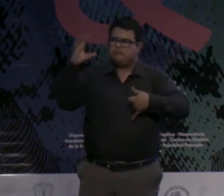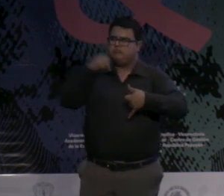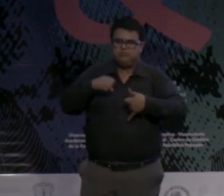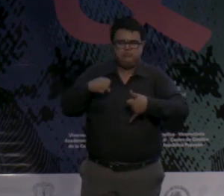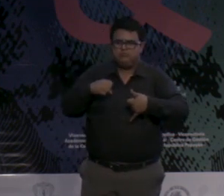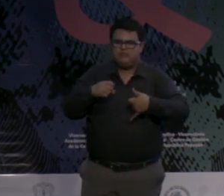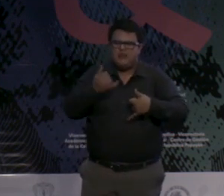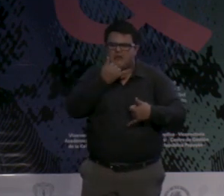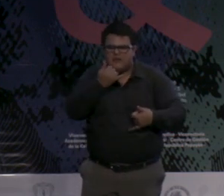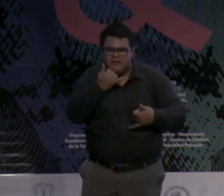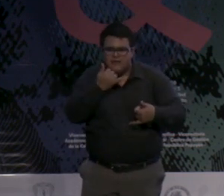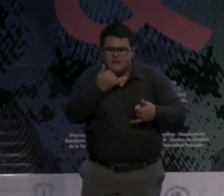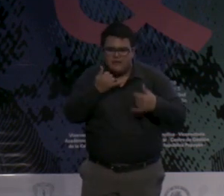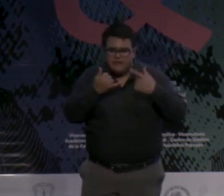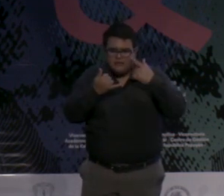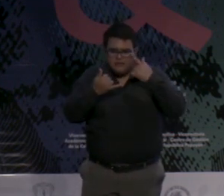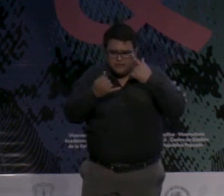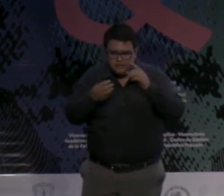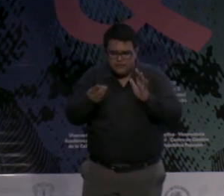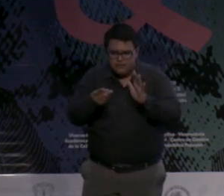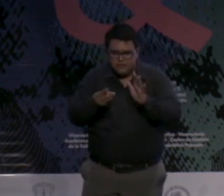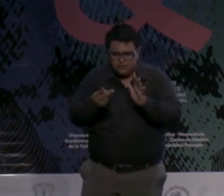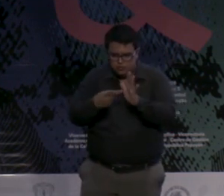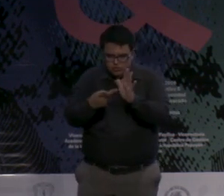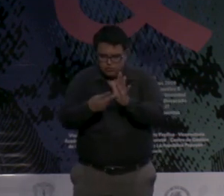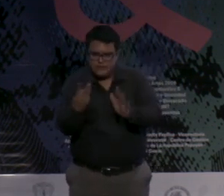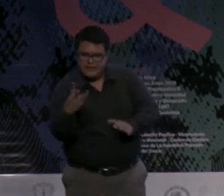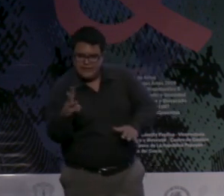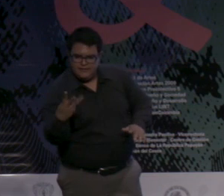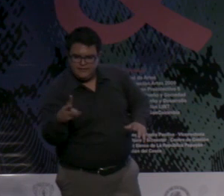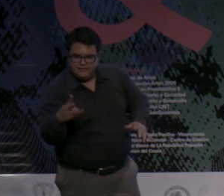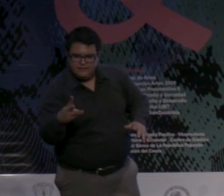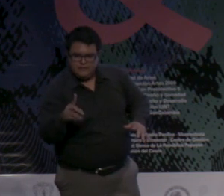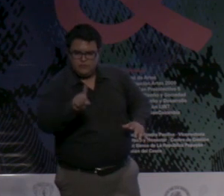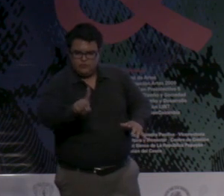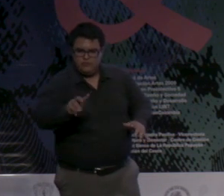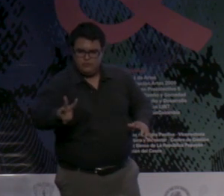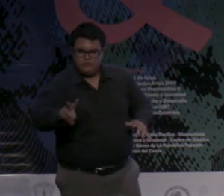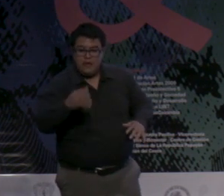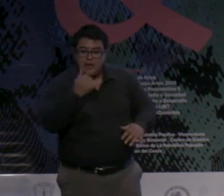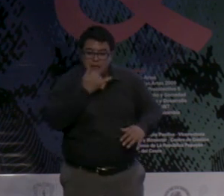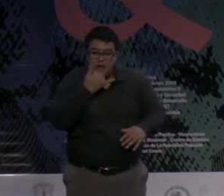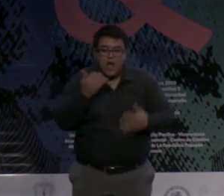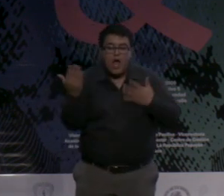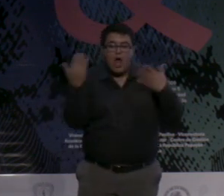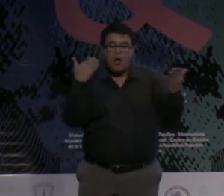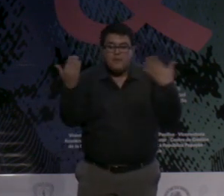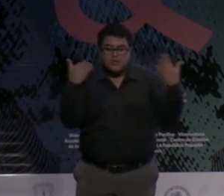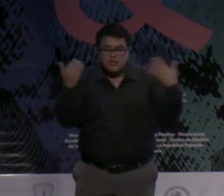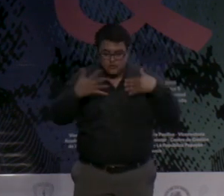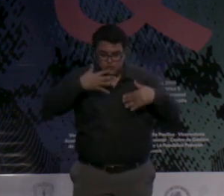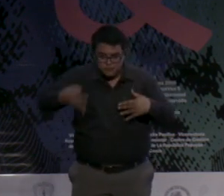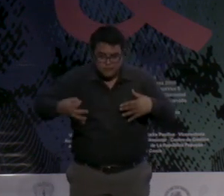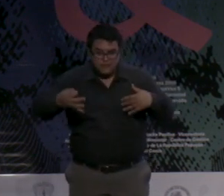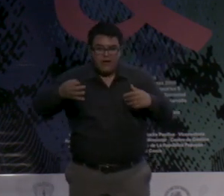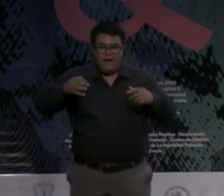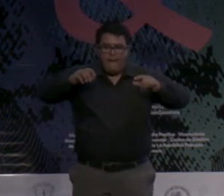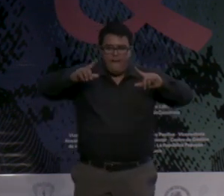los campesinos de nuestro territorio estaban usando tecnologías como cámaras